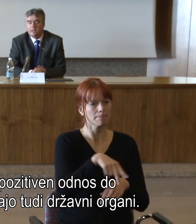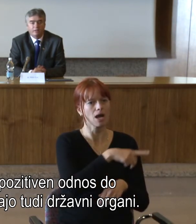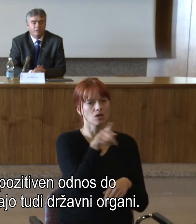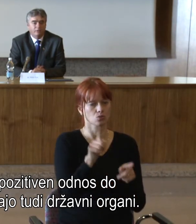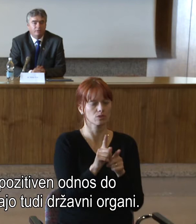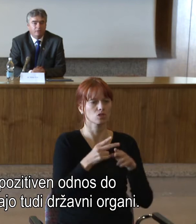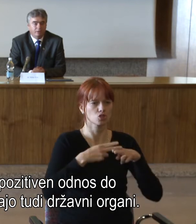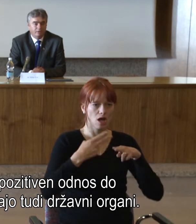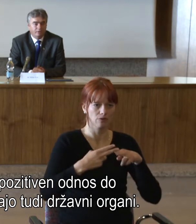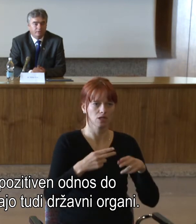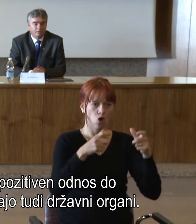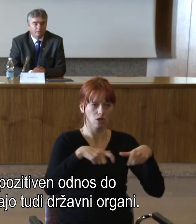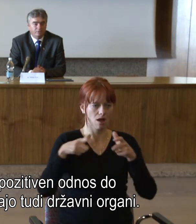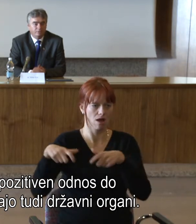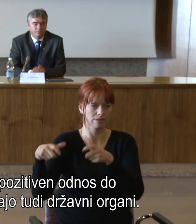državni organi